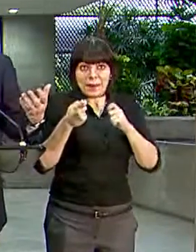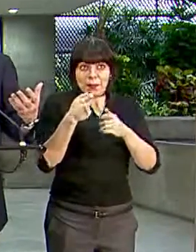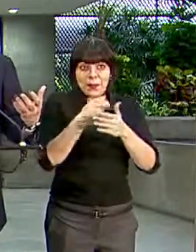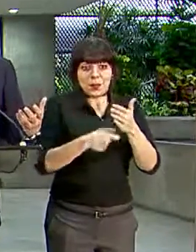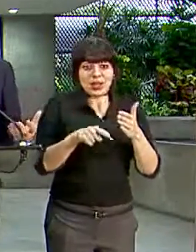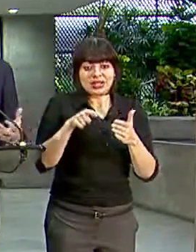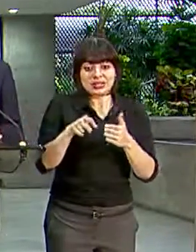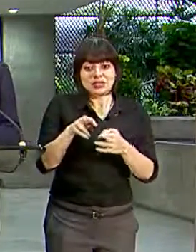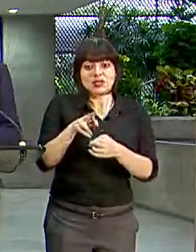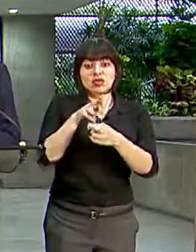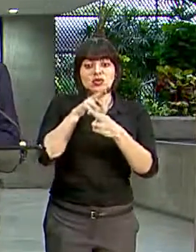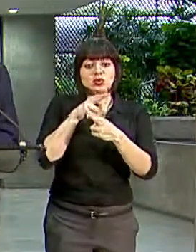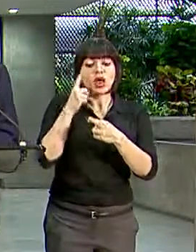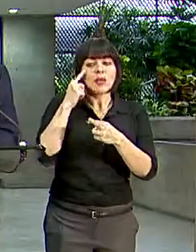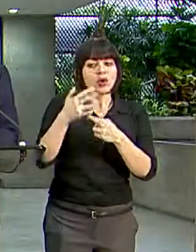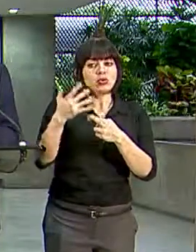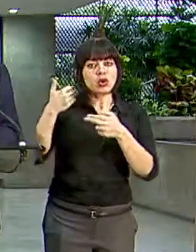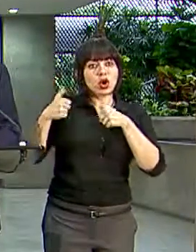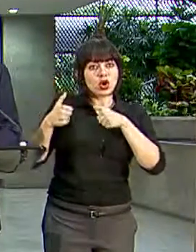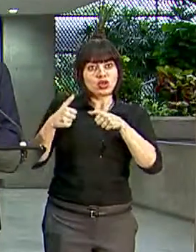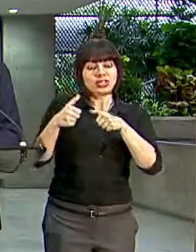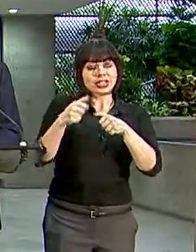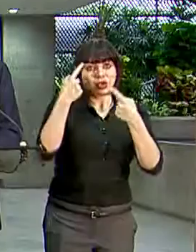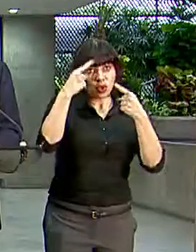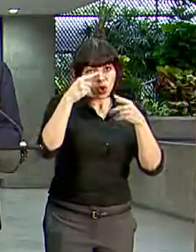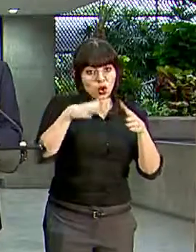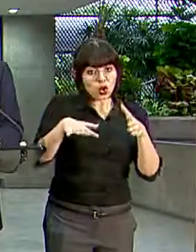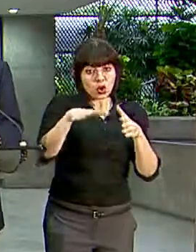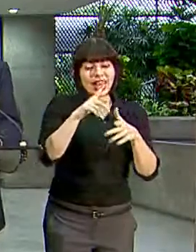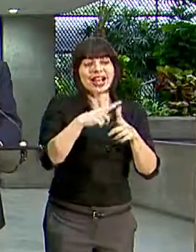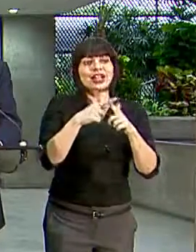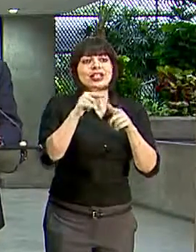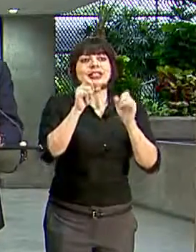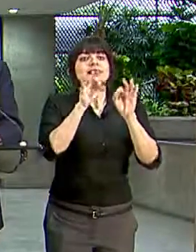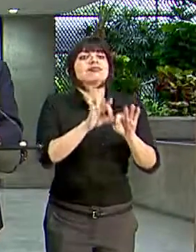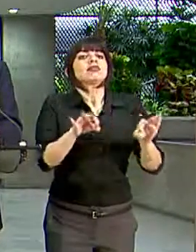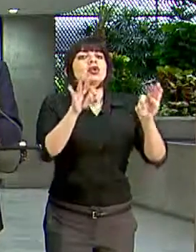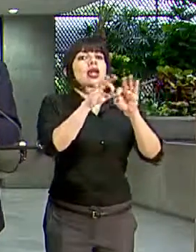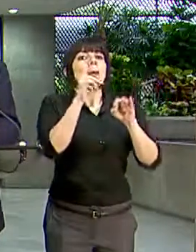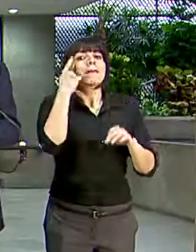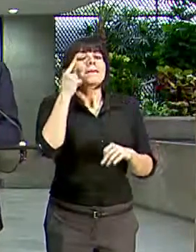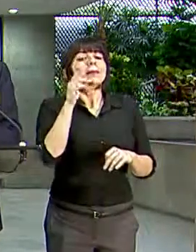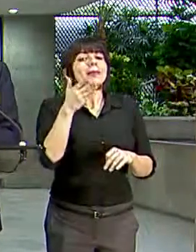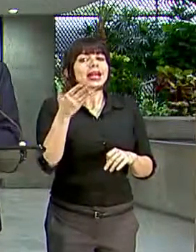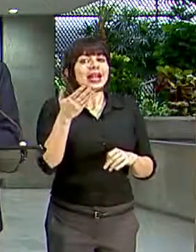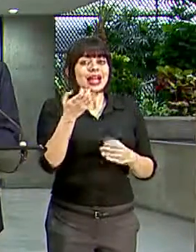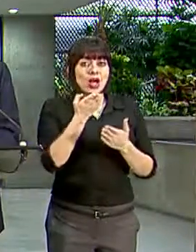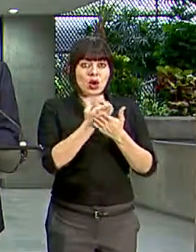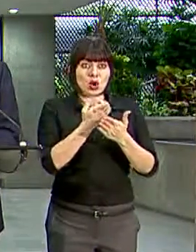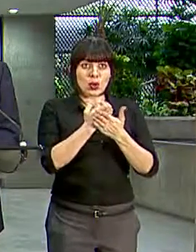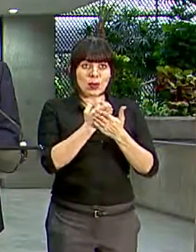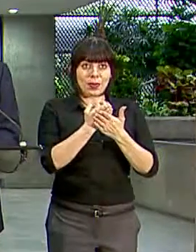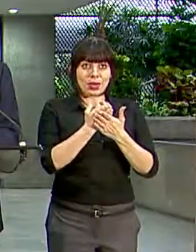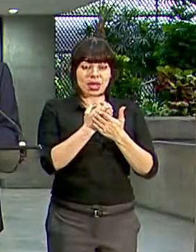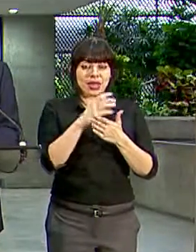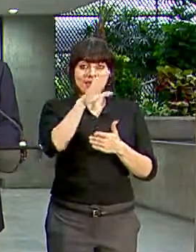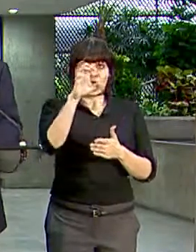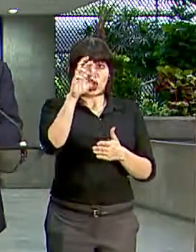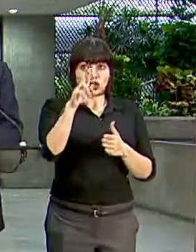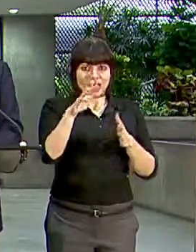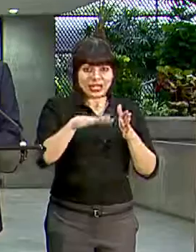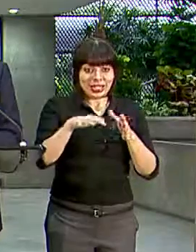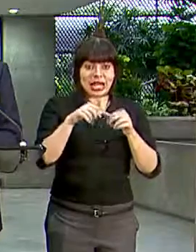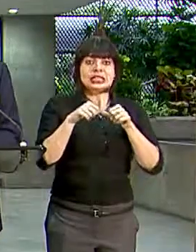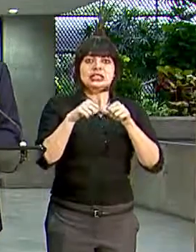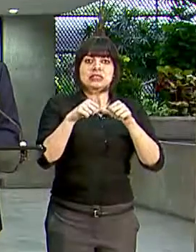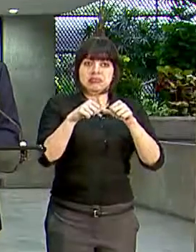es el fruto de los consensos que se logre, pues va a ser determinante para que la economía costarricense